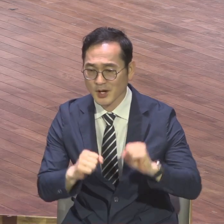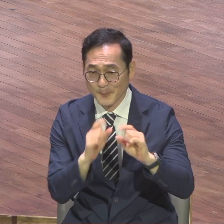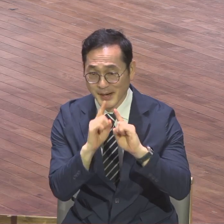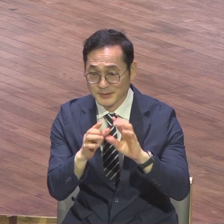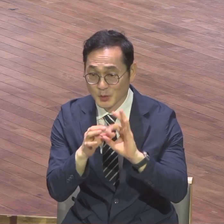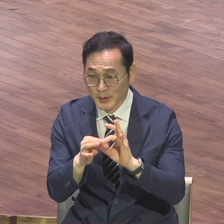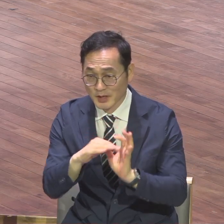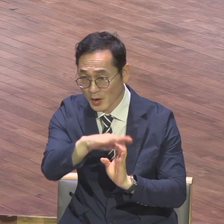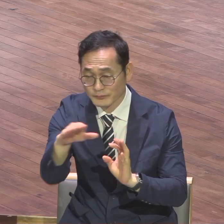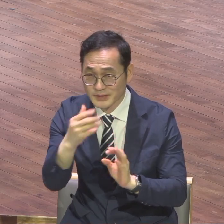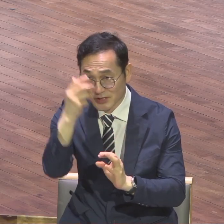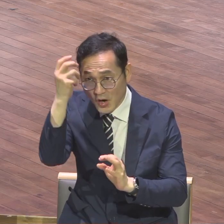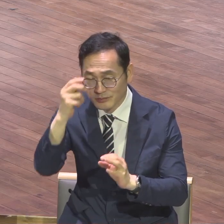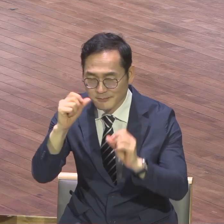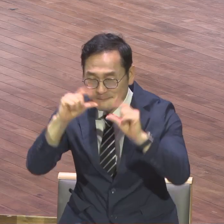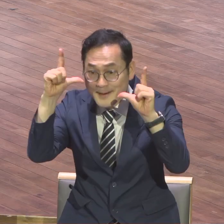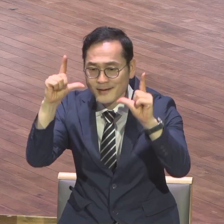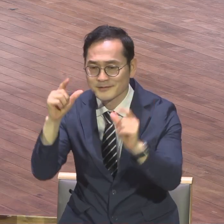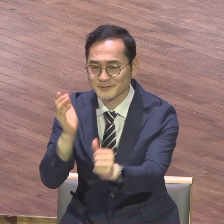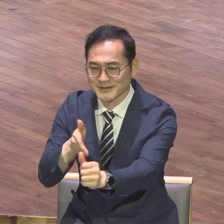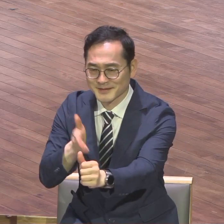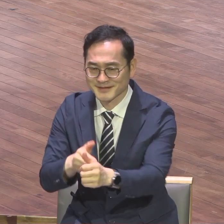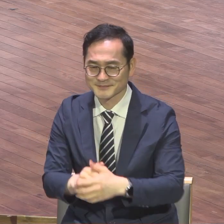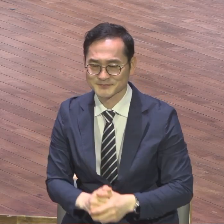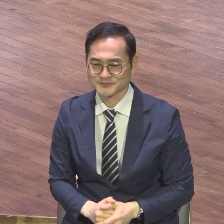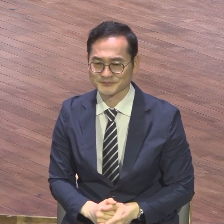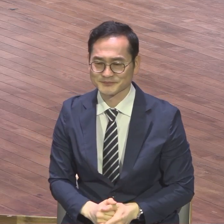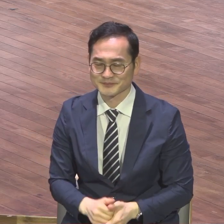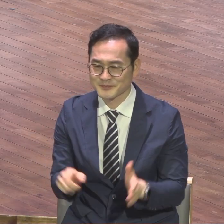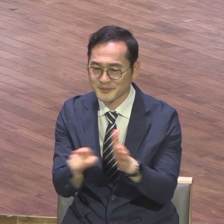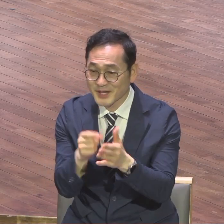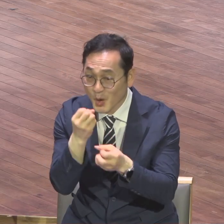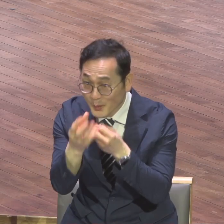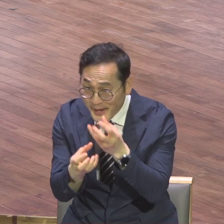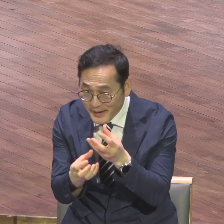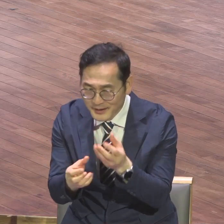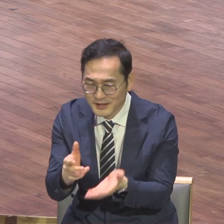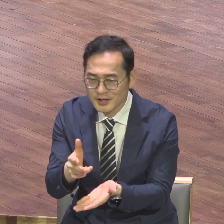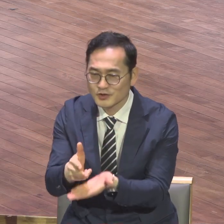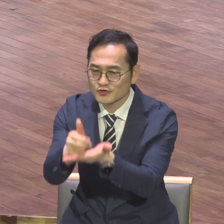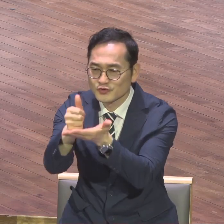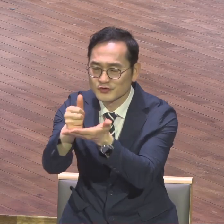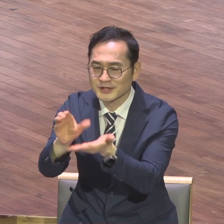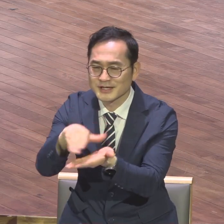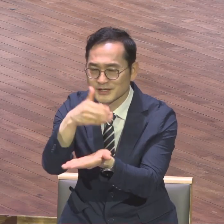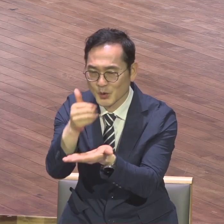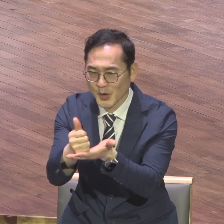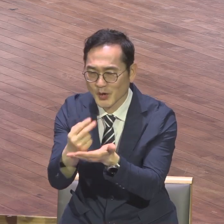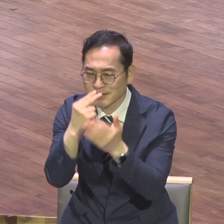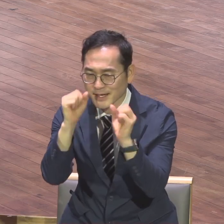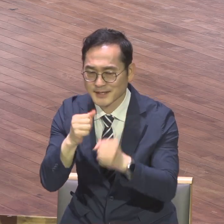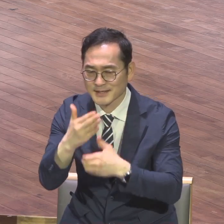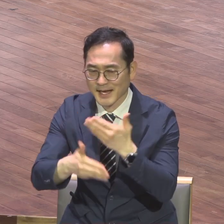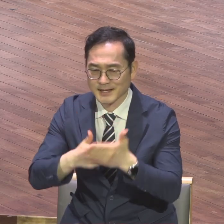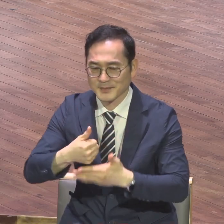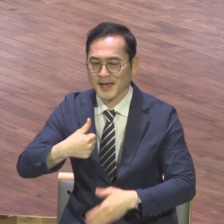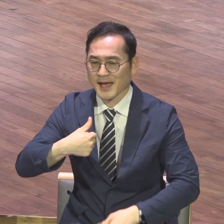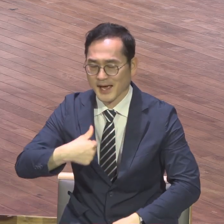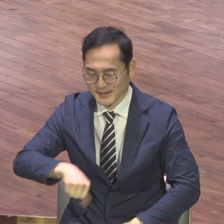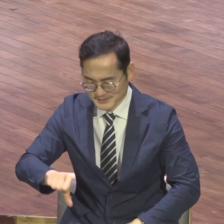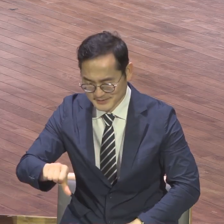깨어나기를 바랍니다. 신앙 고백합니다. 주는 그리스도시요 살아계신 하나님의